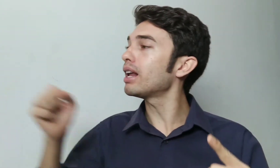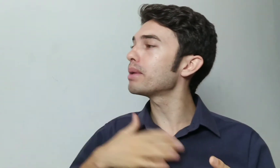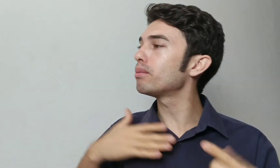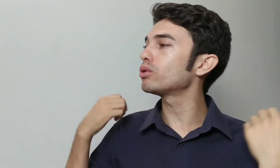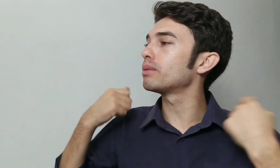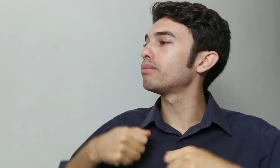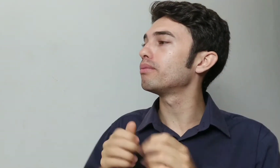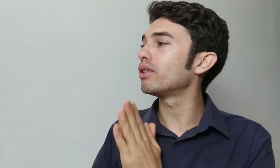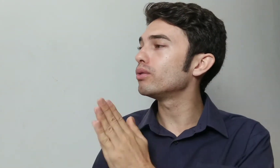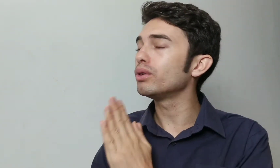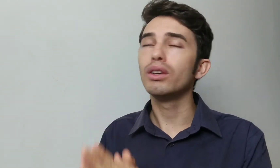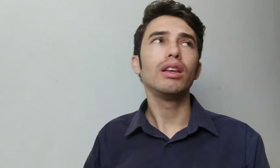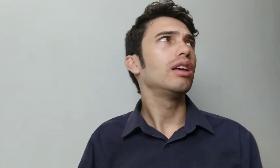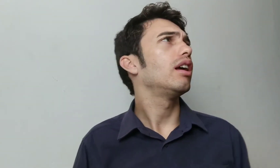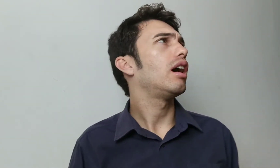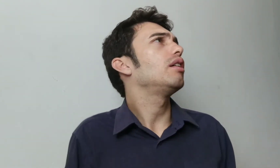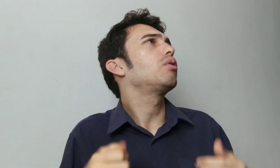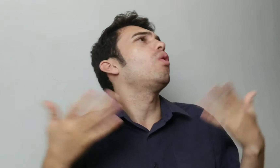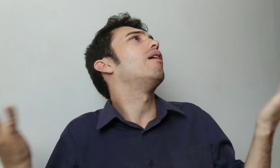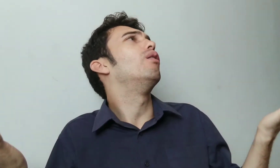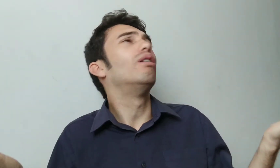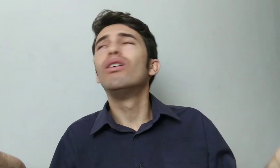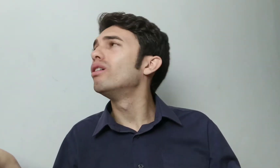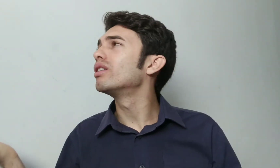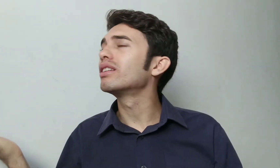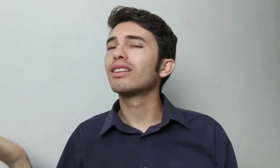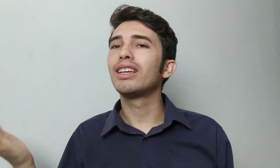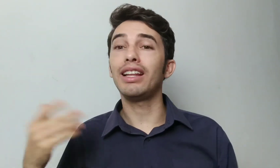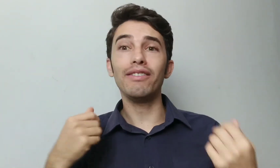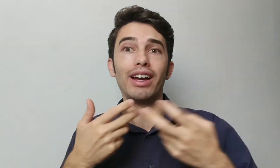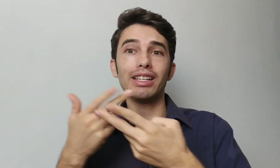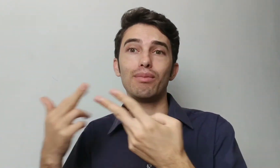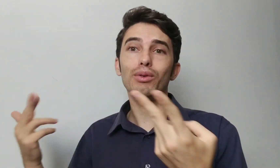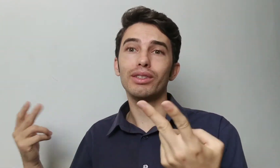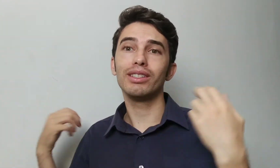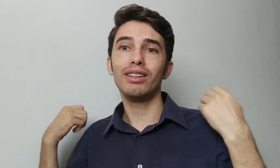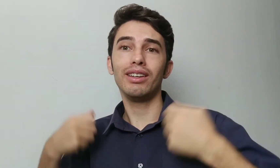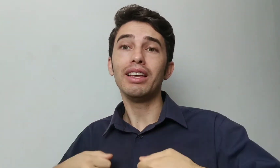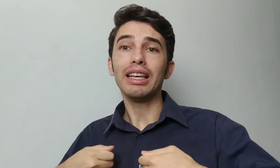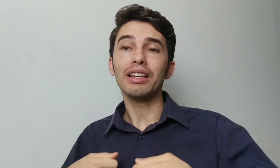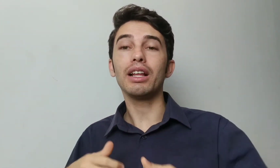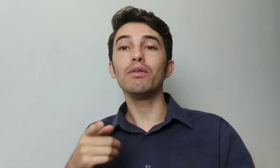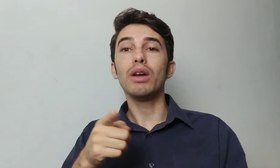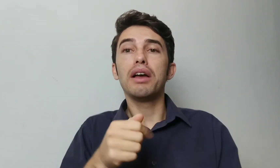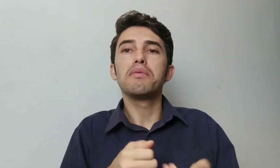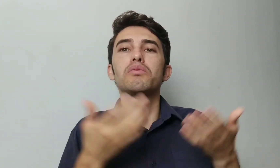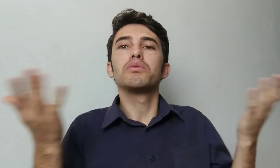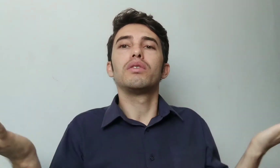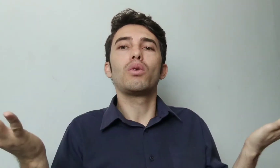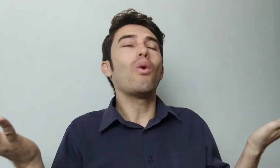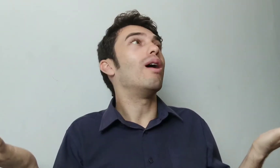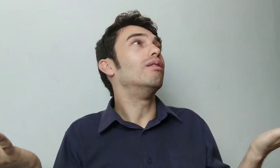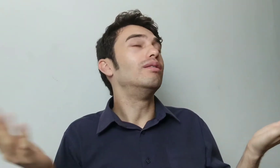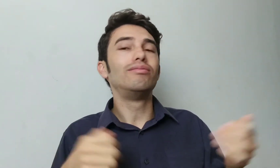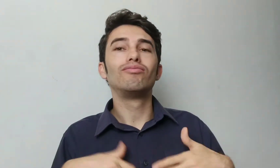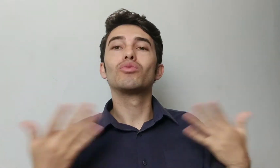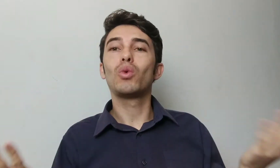minha blusa, por favor. Aí eu, qual? Que tem várias blusas, né? Então, qual?